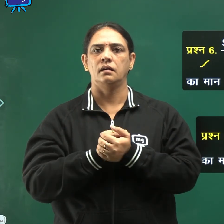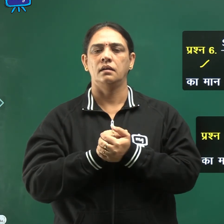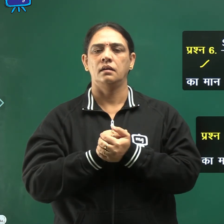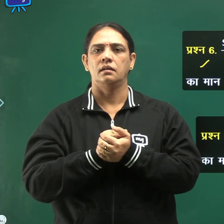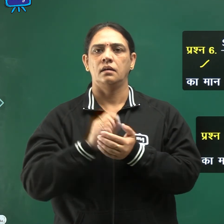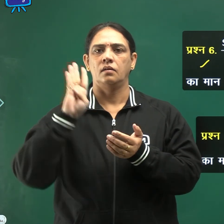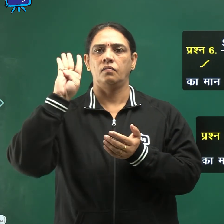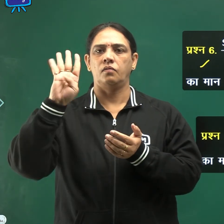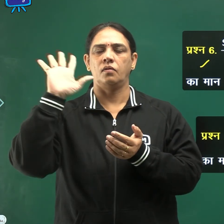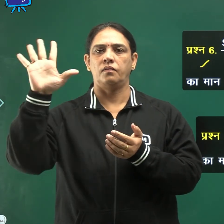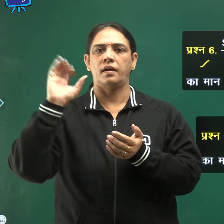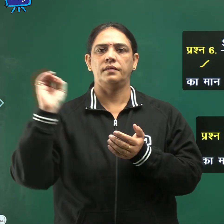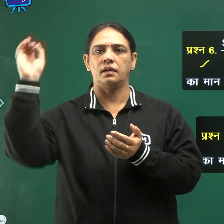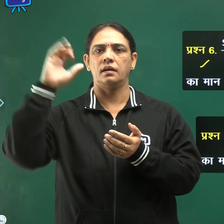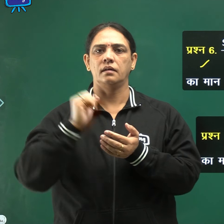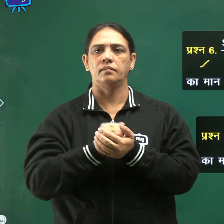45 डिग्री